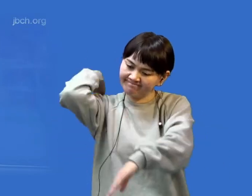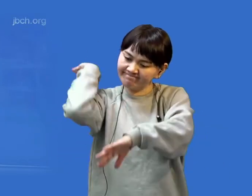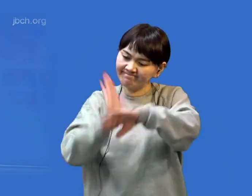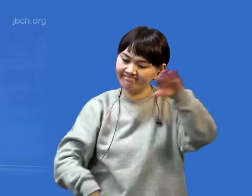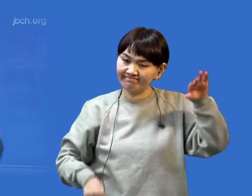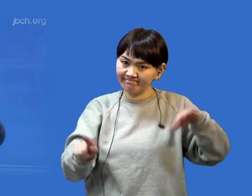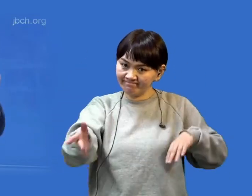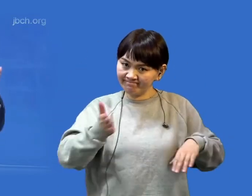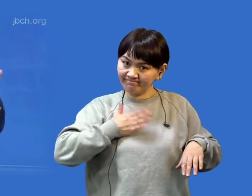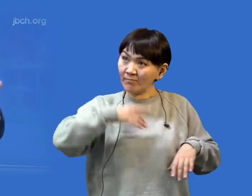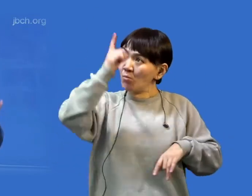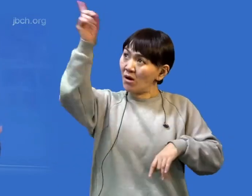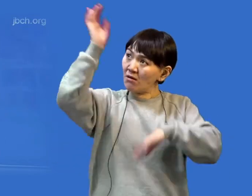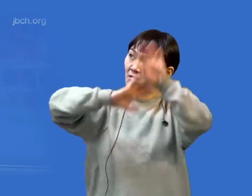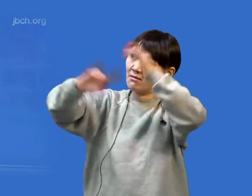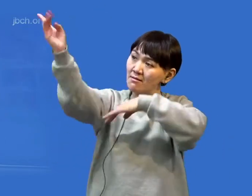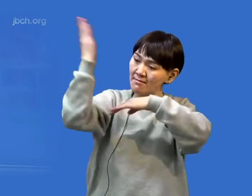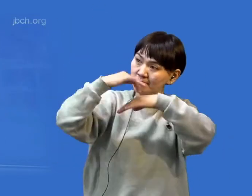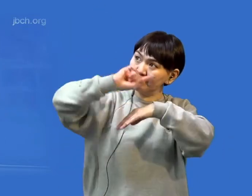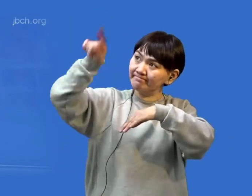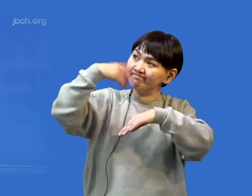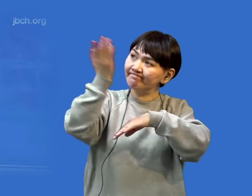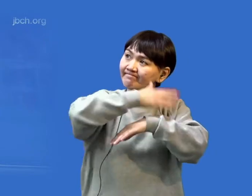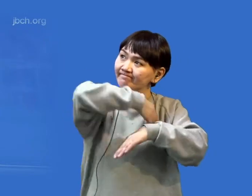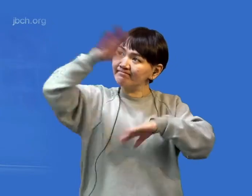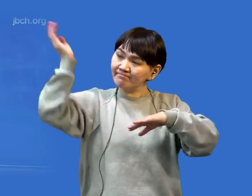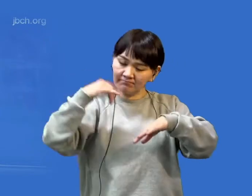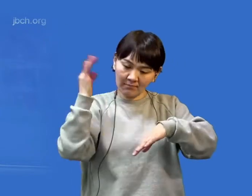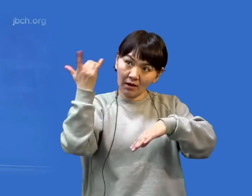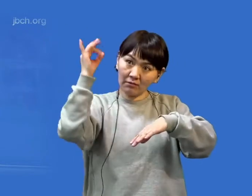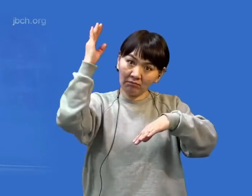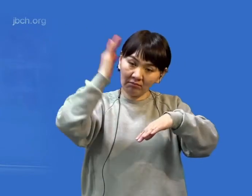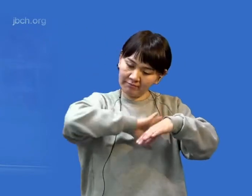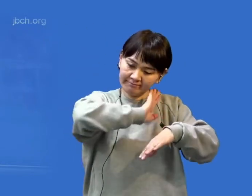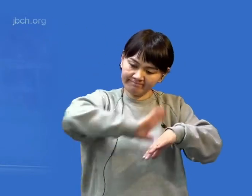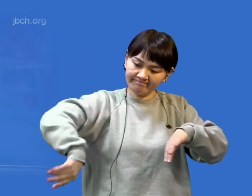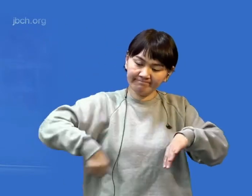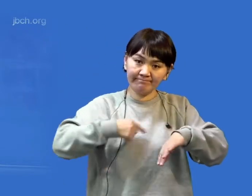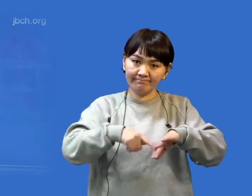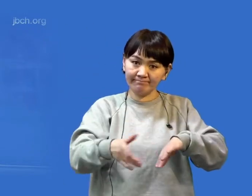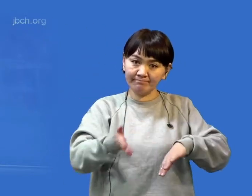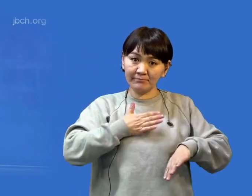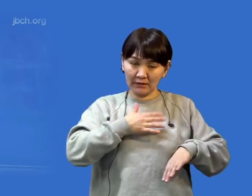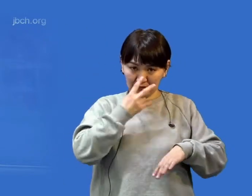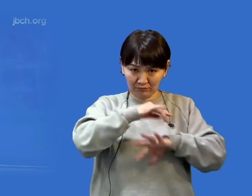тааж гэсэн миний юм битгий үрээрээ гэл бүх зүйлийг л өөрийнхөө гэдэг юм.